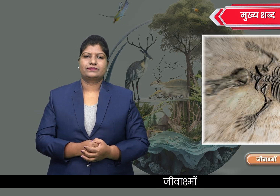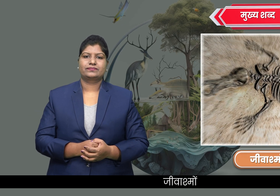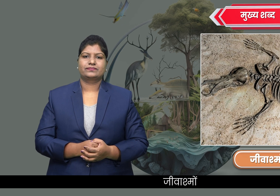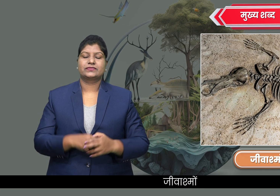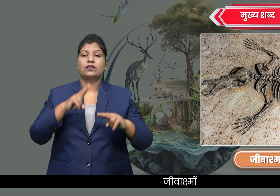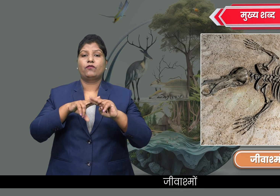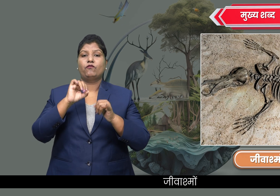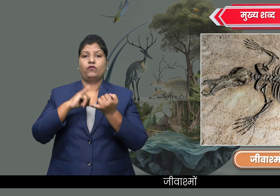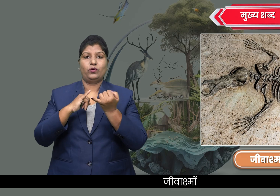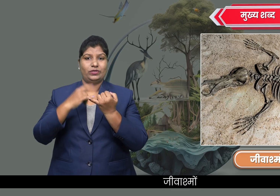जीवाश्मों,